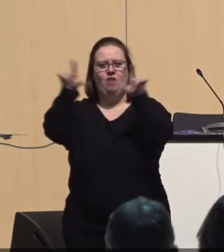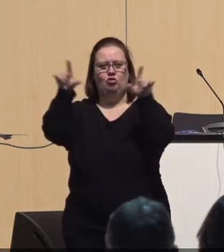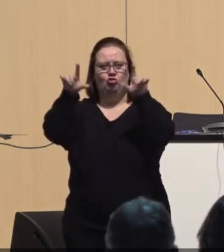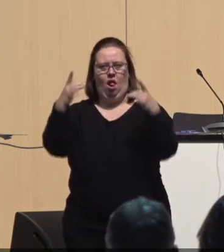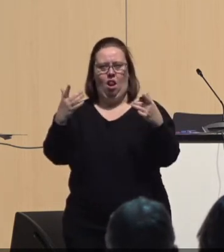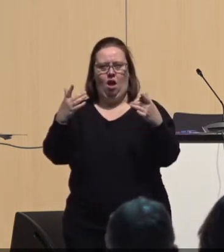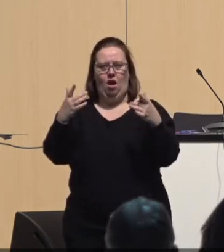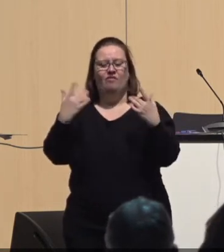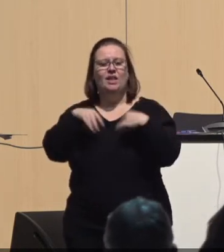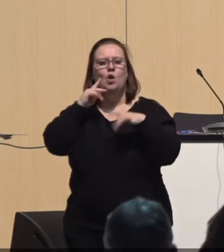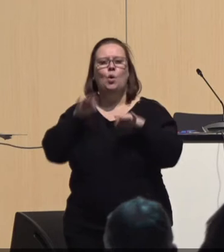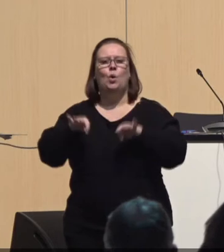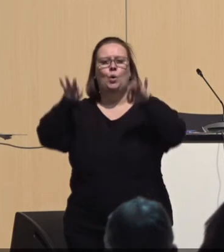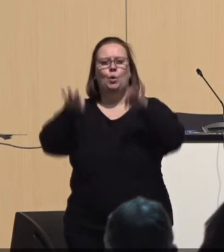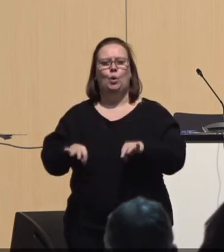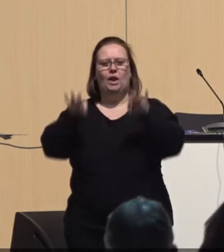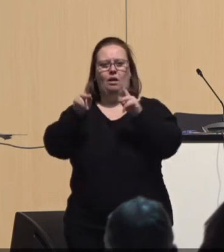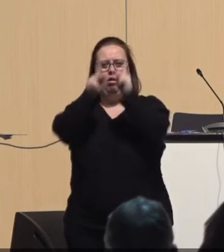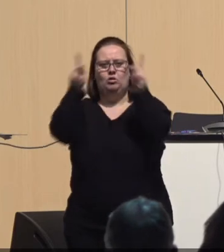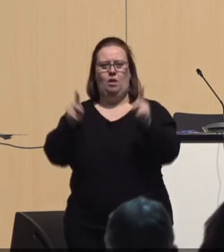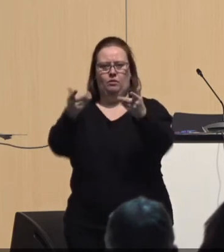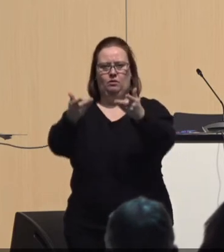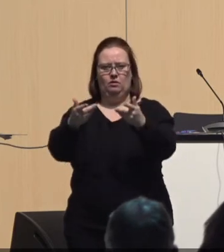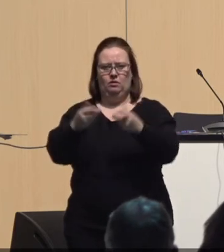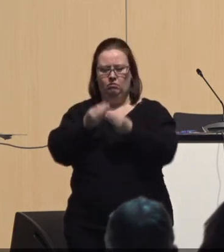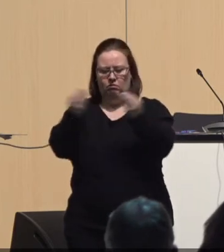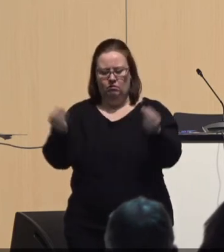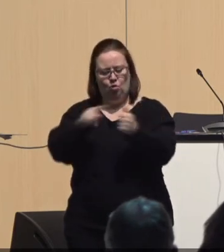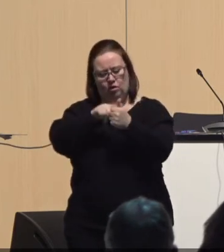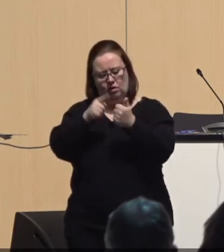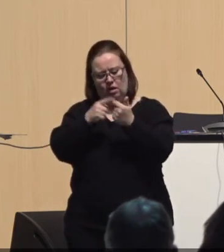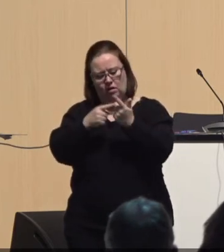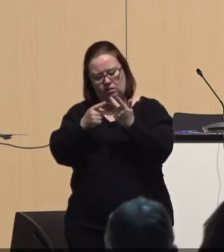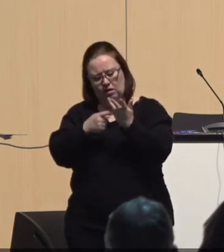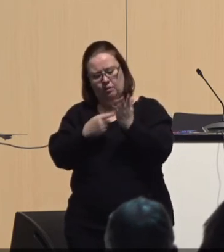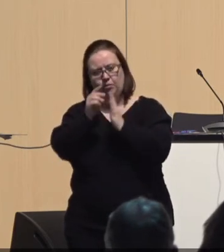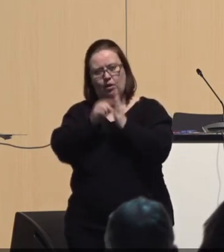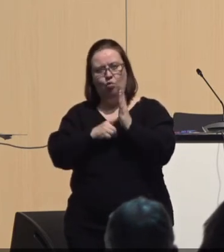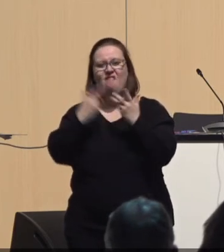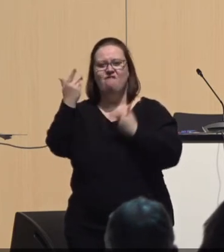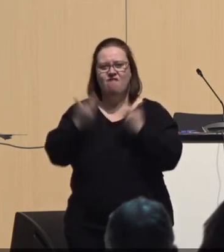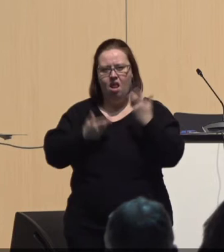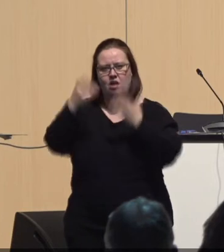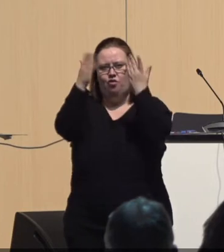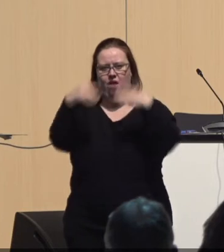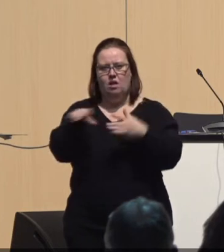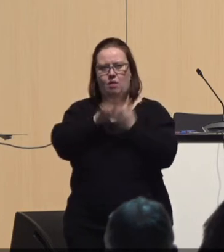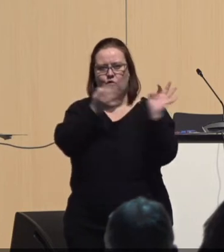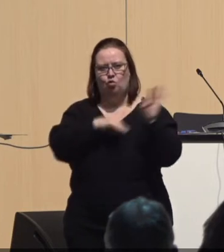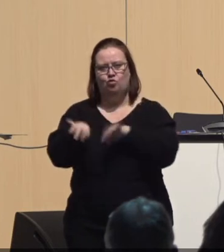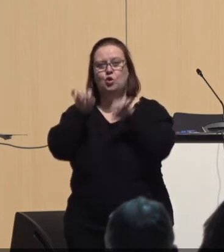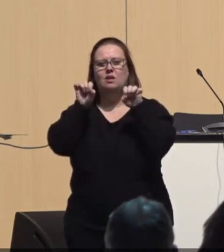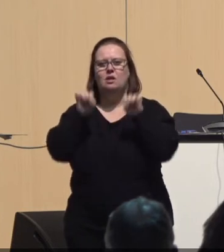haben ein Hygienekonzept vorgelegt. Wir haben ein Hygienekonzept vorgelegt, unter welchen Bedingungen man eventuell einen Weihnachtsmarkt stattfinden lassen